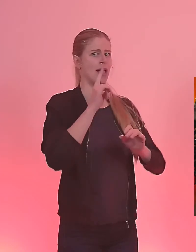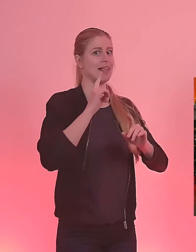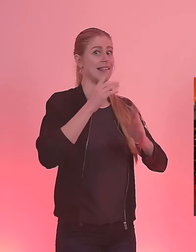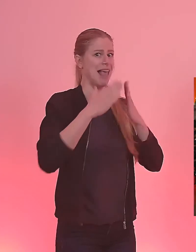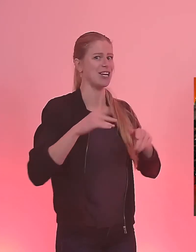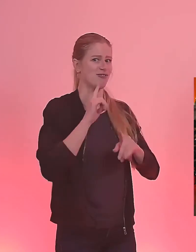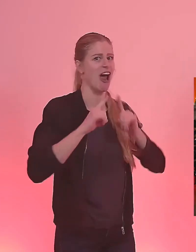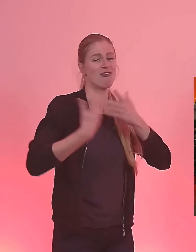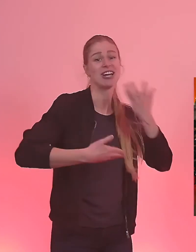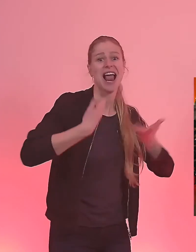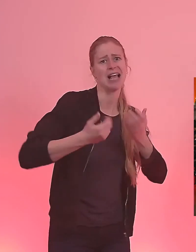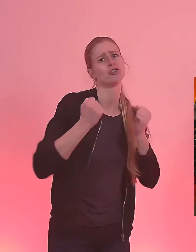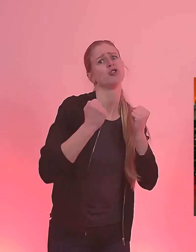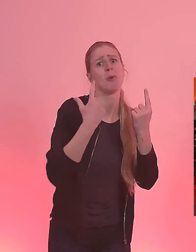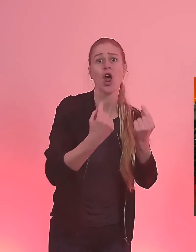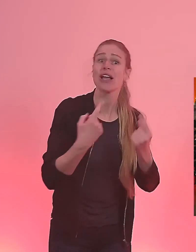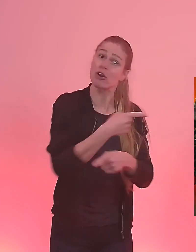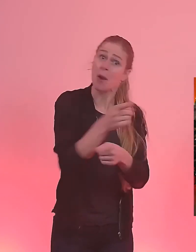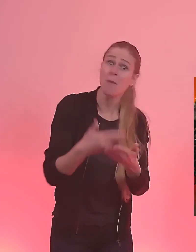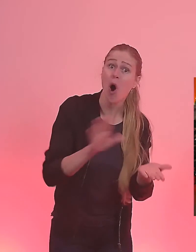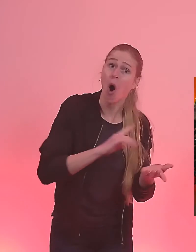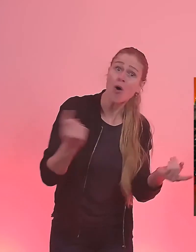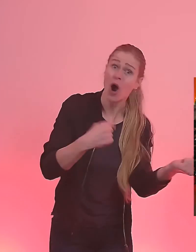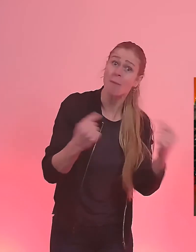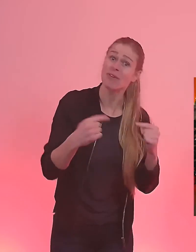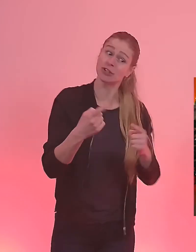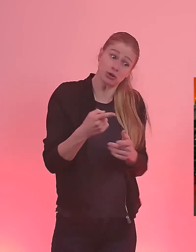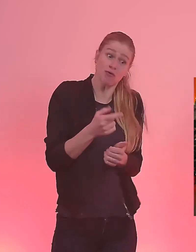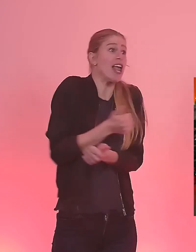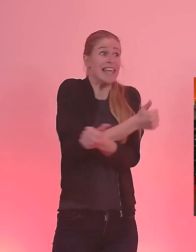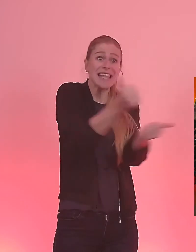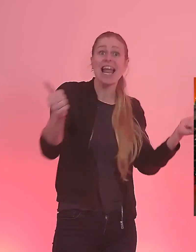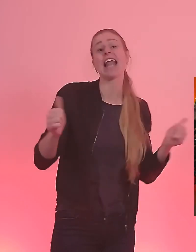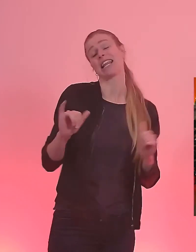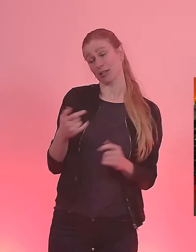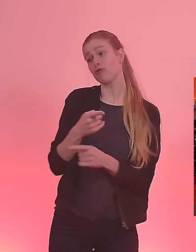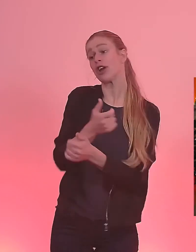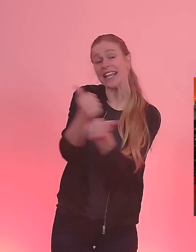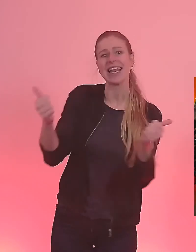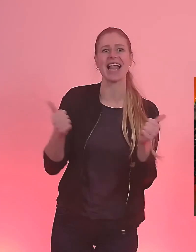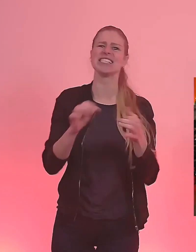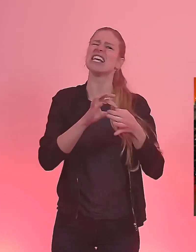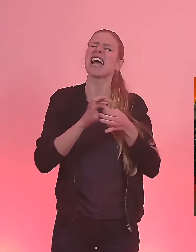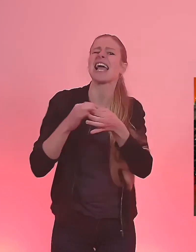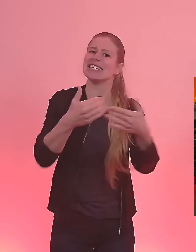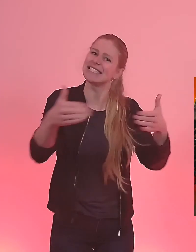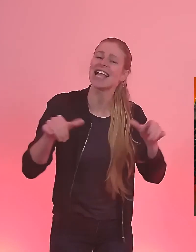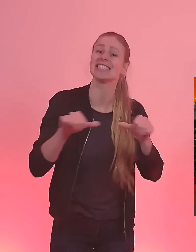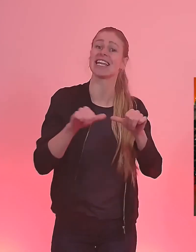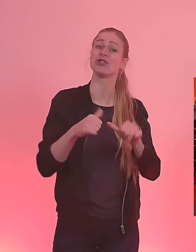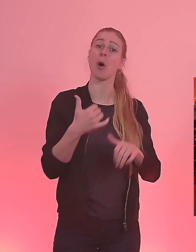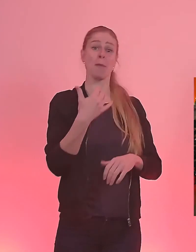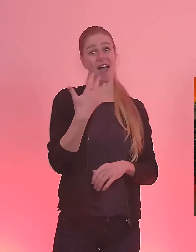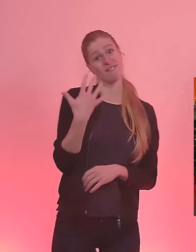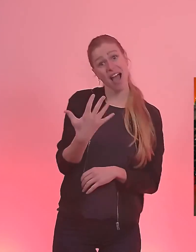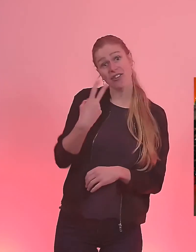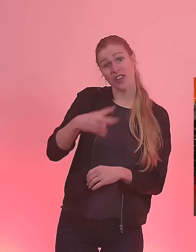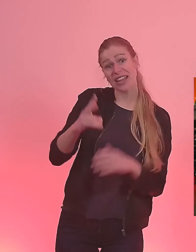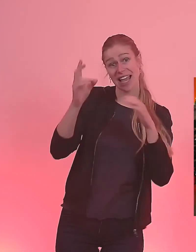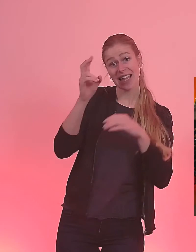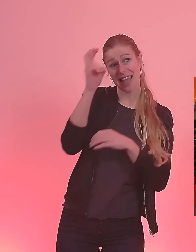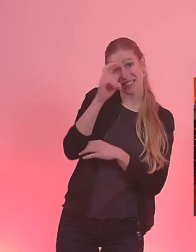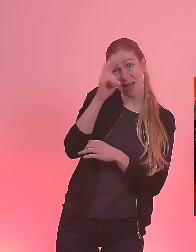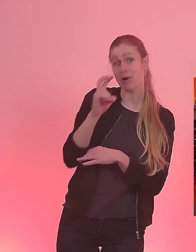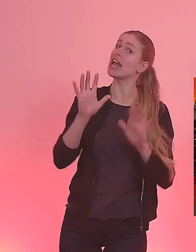Ja. En jullie mogen dus ook komen, want het is voor iedereen. Het is voor iedereen. Ja, het is bij een gezinsdienst. Ja, op 25 december om 10